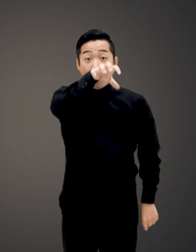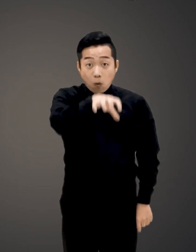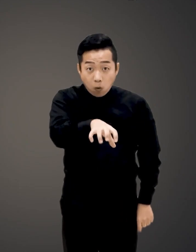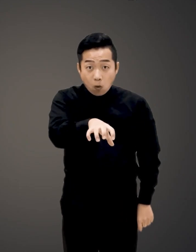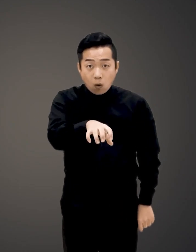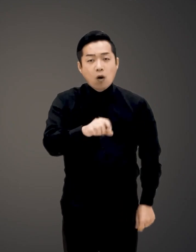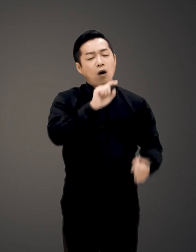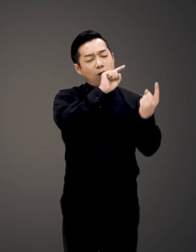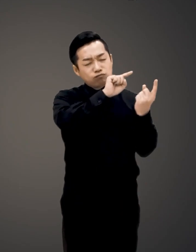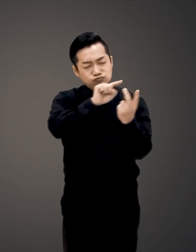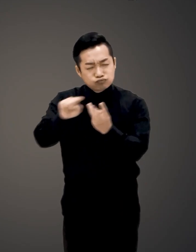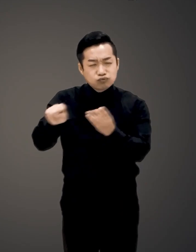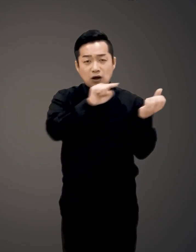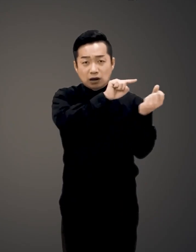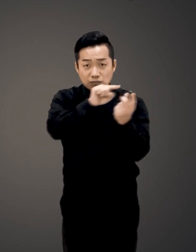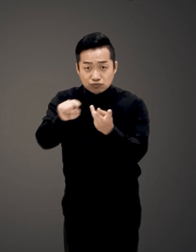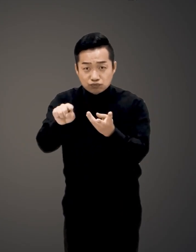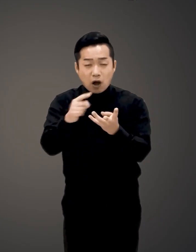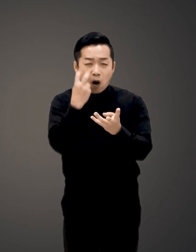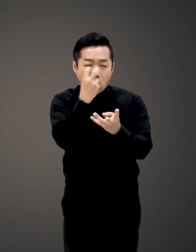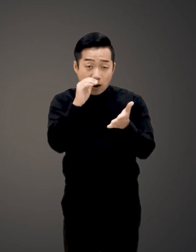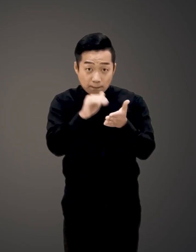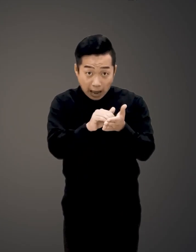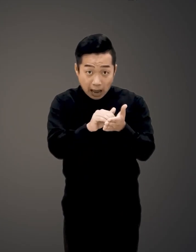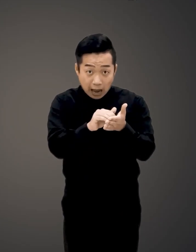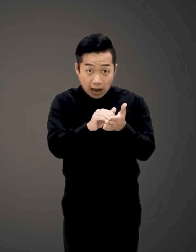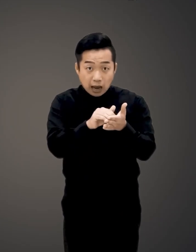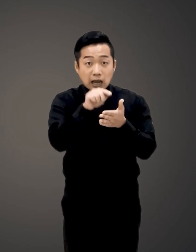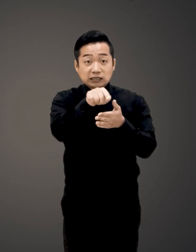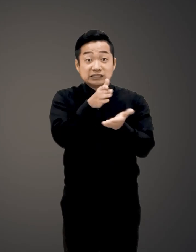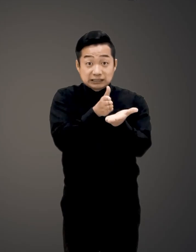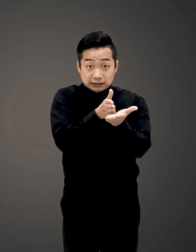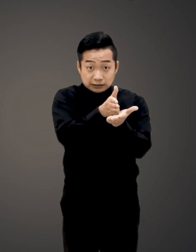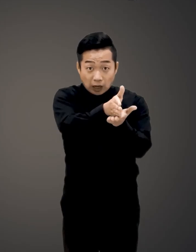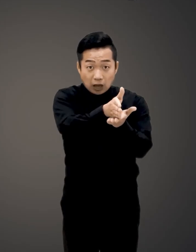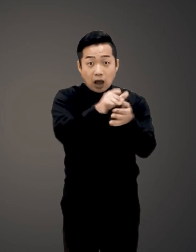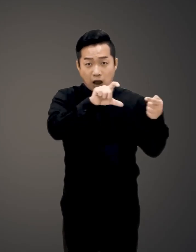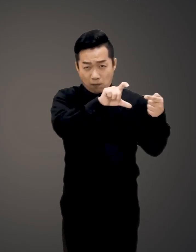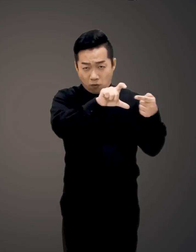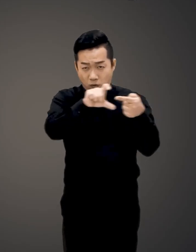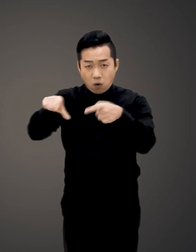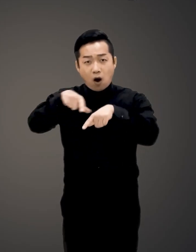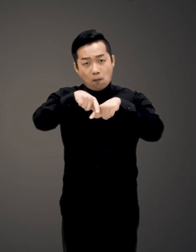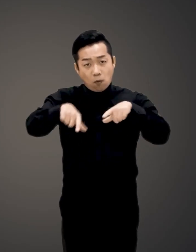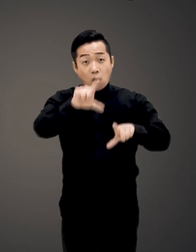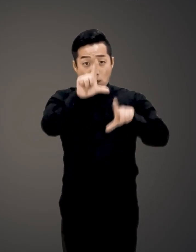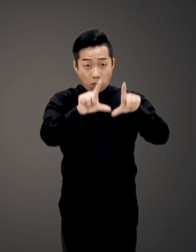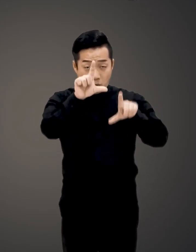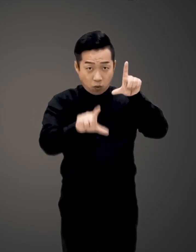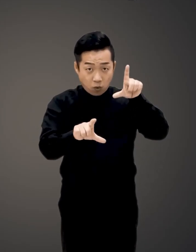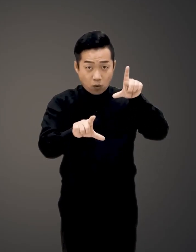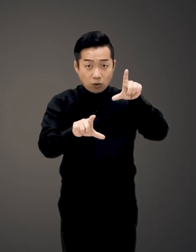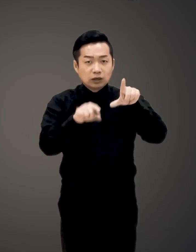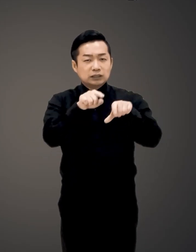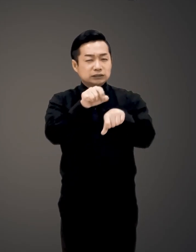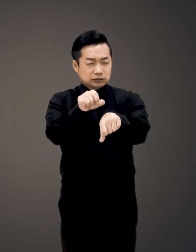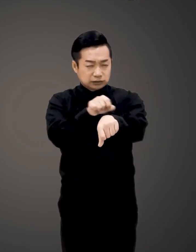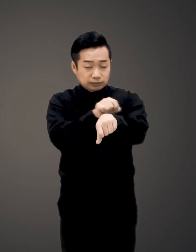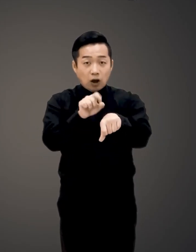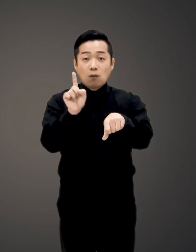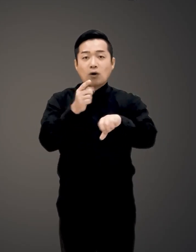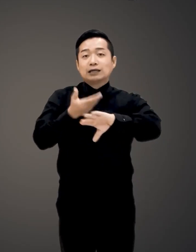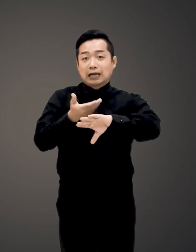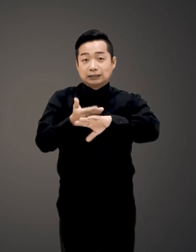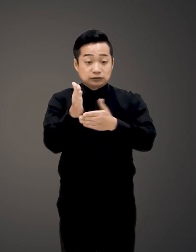자생지에서의 최대한 많은 개체들을 본 후에 그 종이 가지고 있는 가장 보편적이고 평균적인 모습,